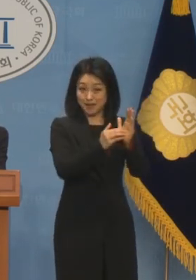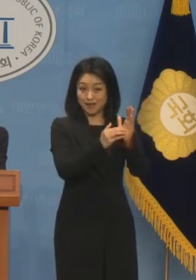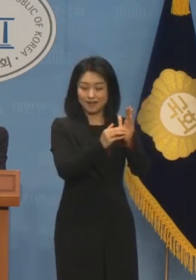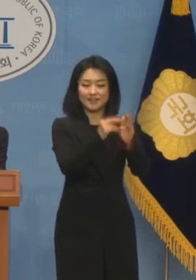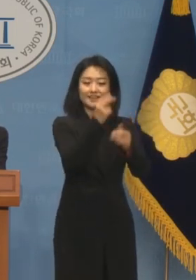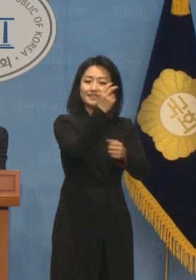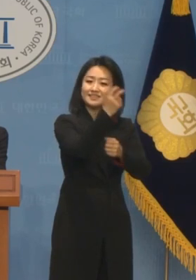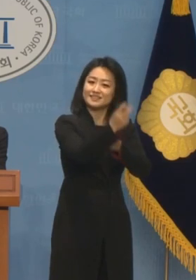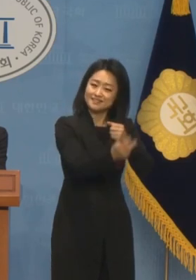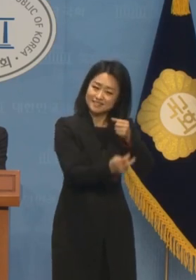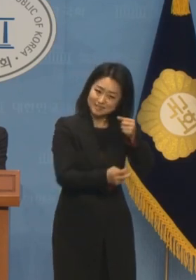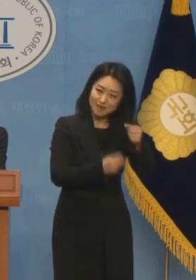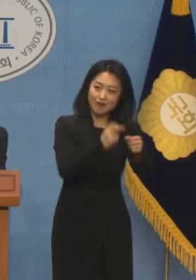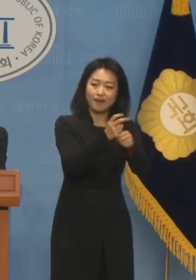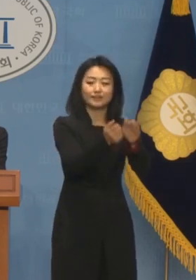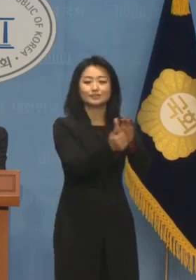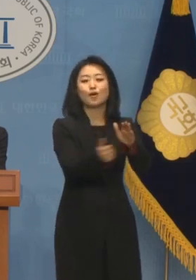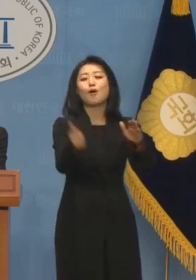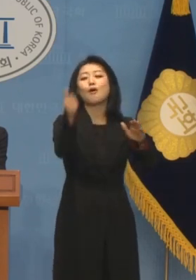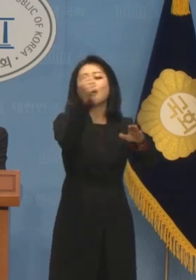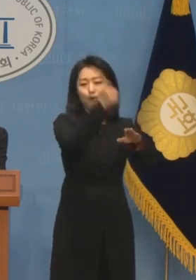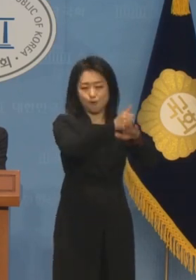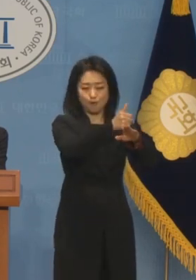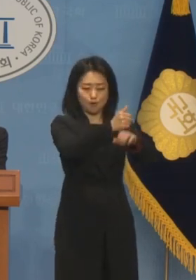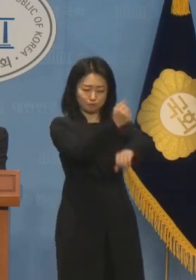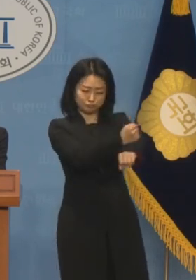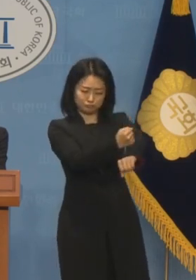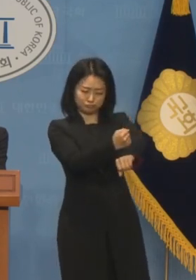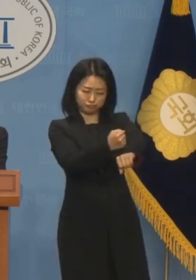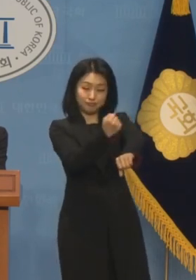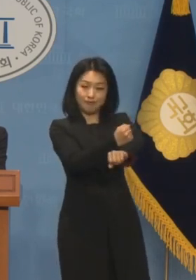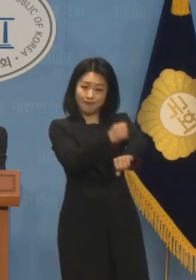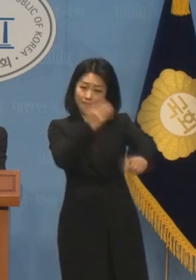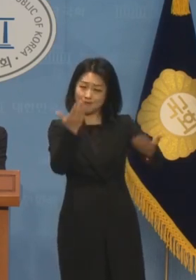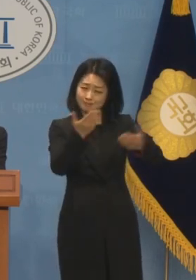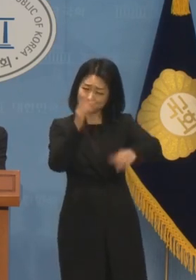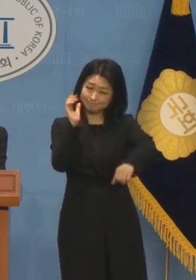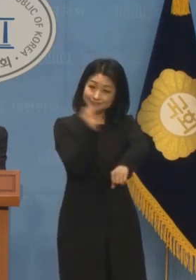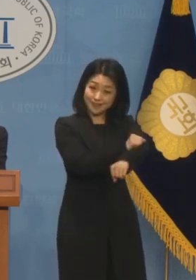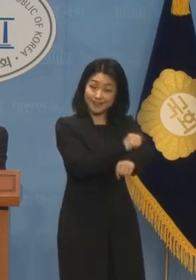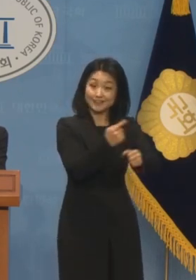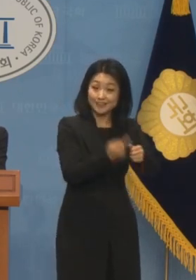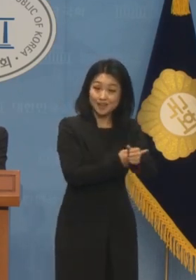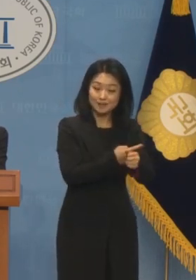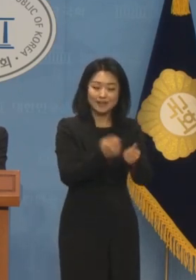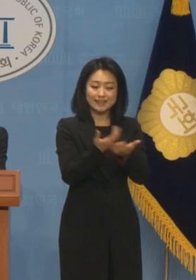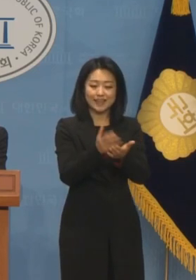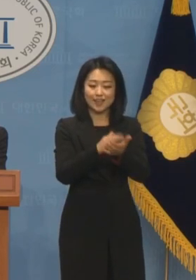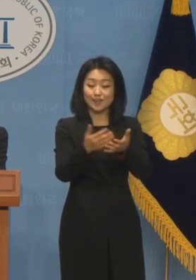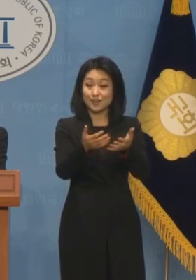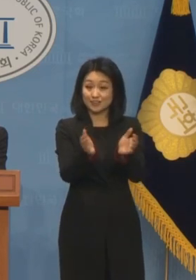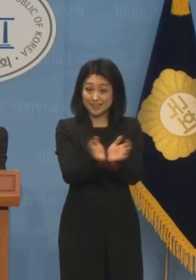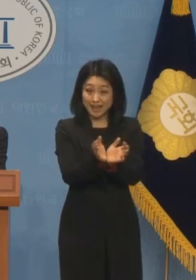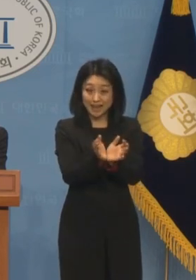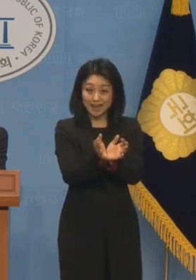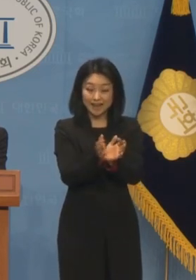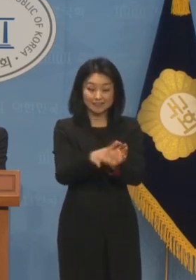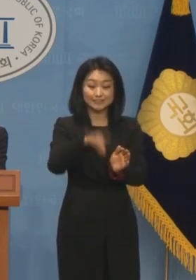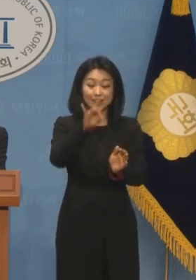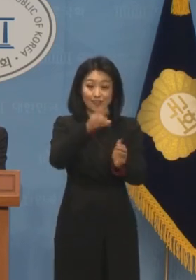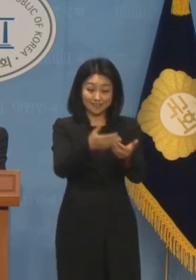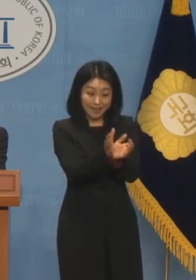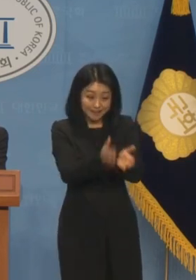20여 년간 성공의 신화를 써봤기 때문에 개혁신당도 스타트업에서 유니콘